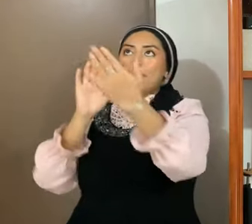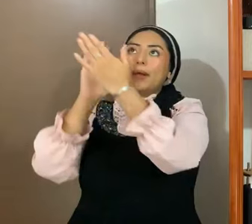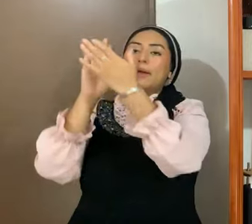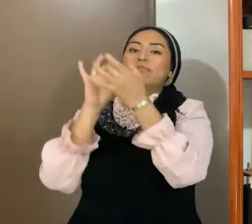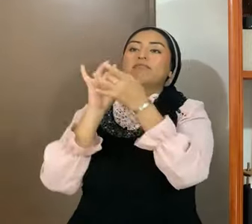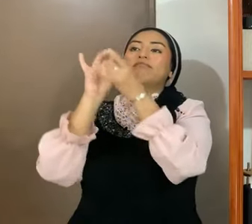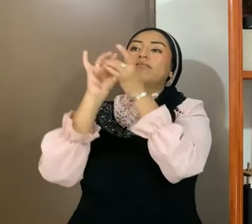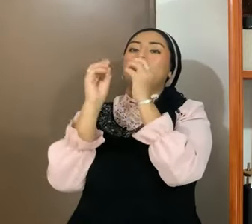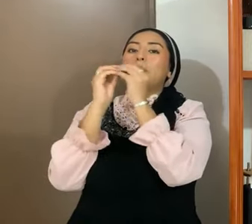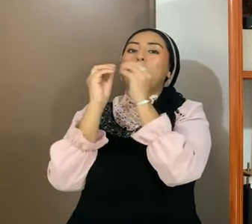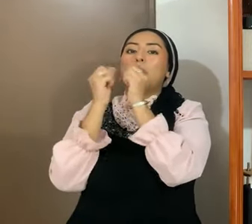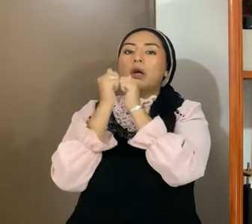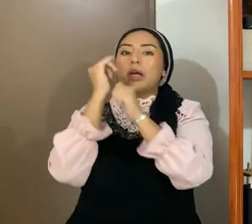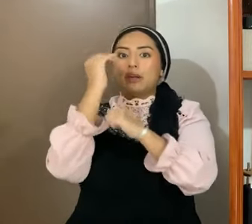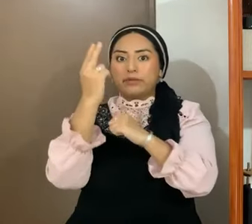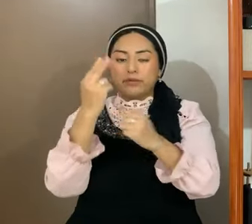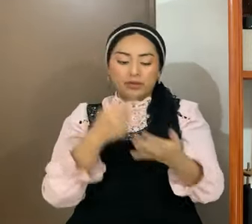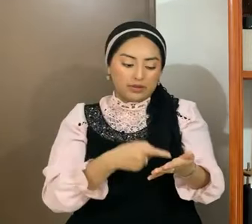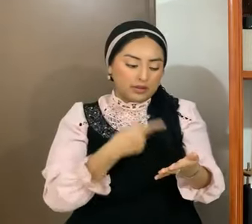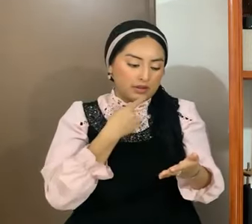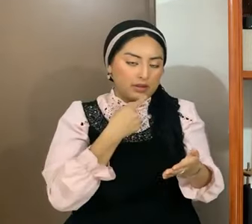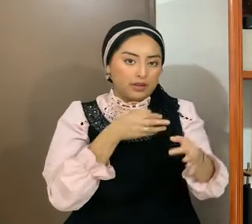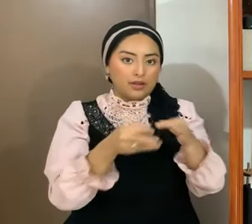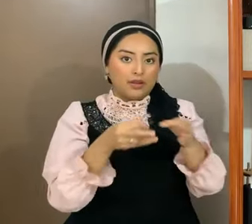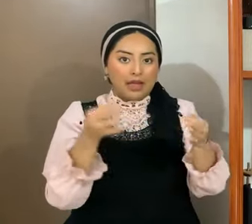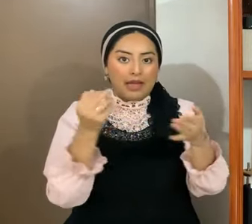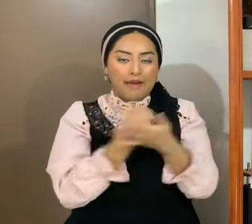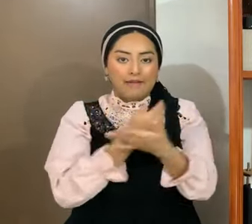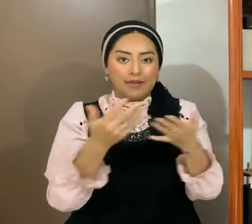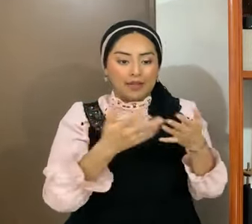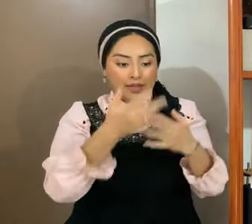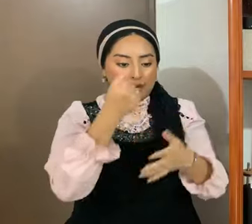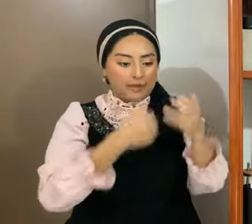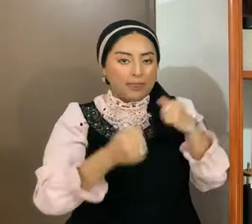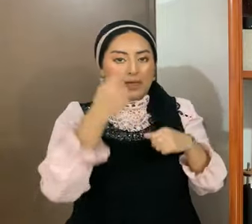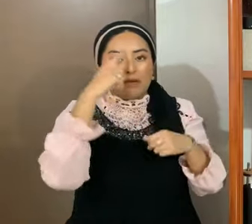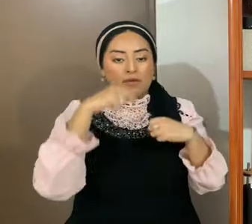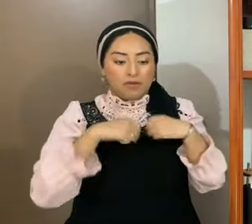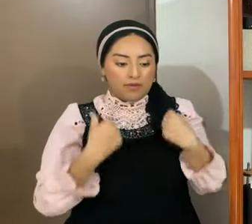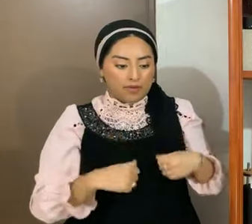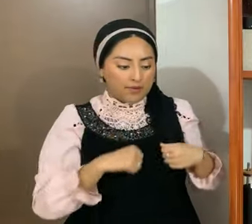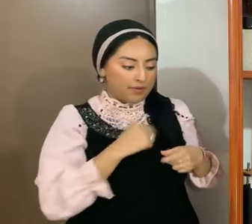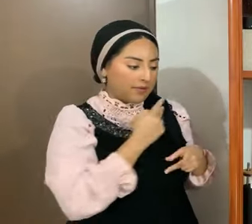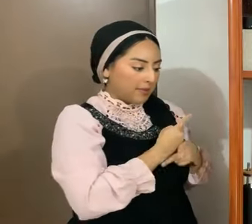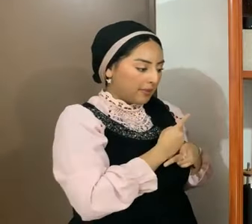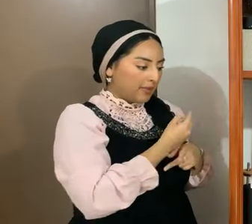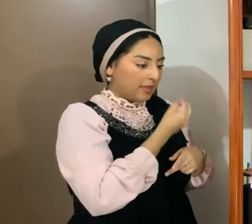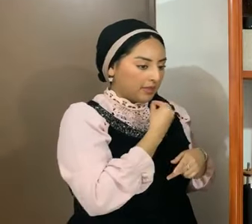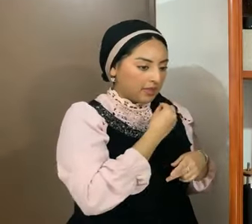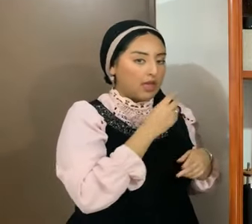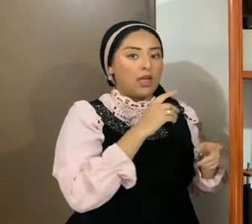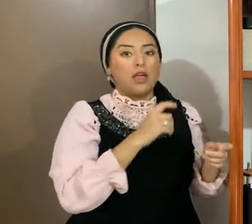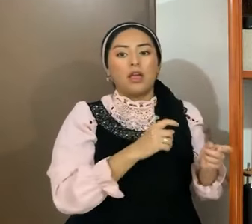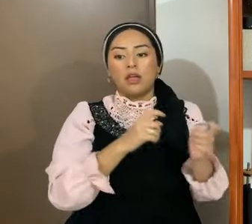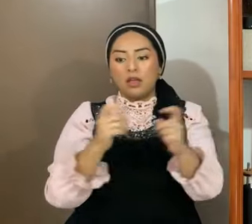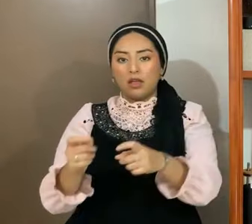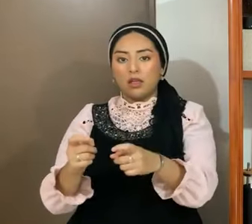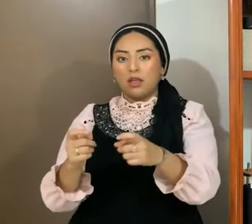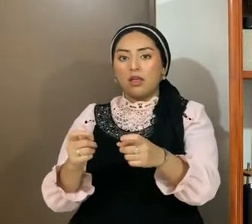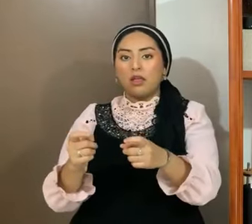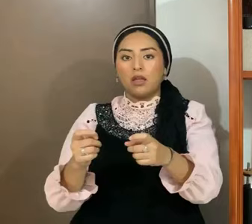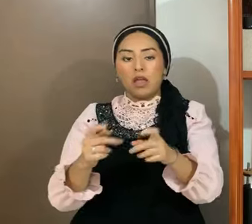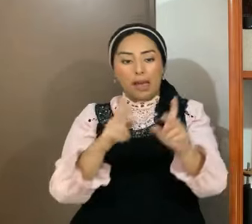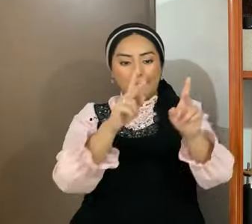Yahweh, ¿sí? Y aquí está explicado todo lo que se tomaba para los Kohanim y lo que se le daba en este caso a